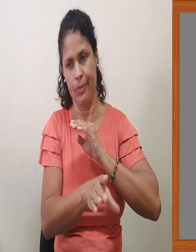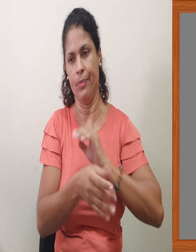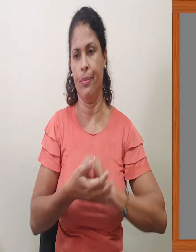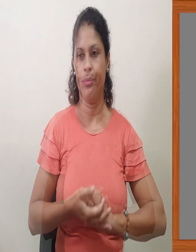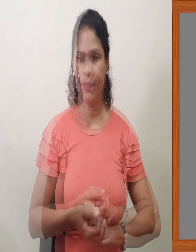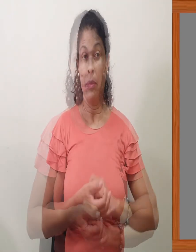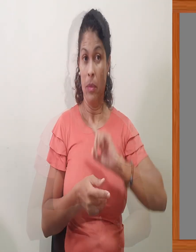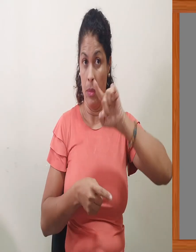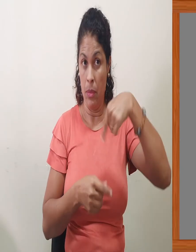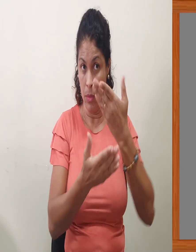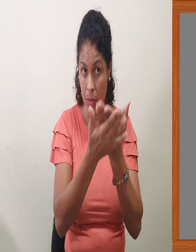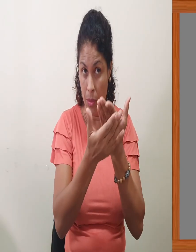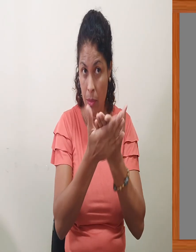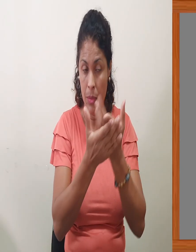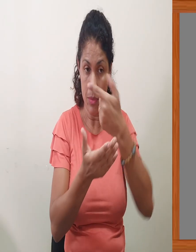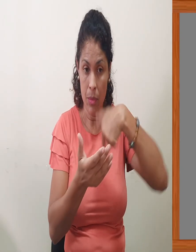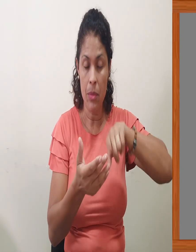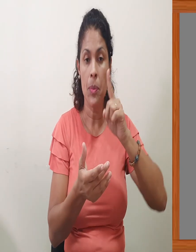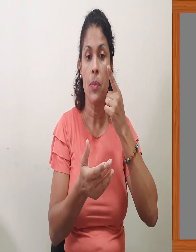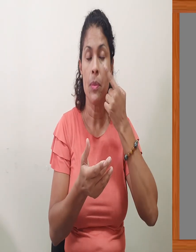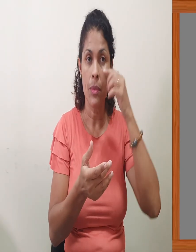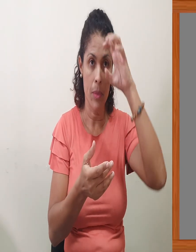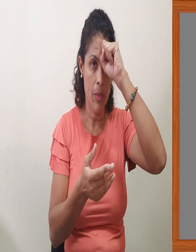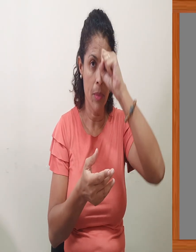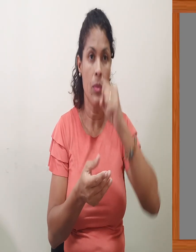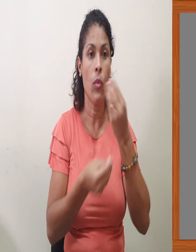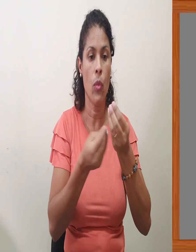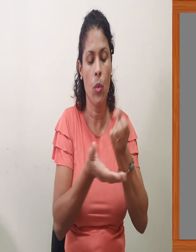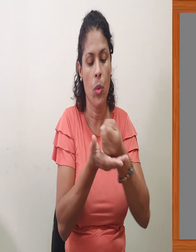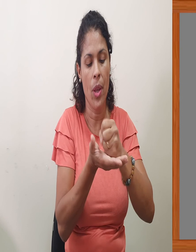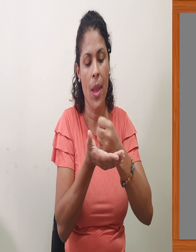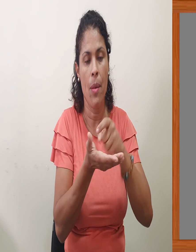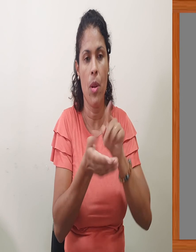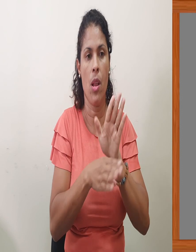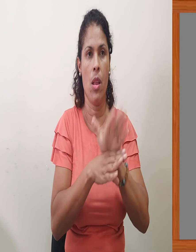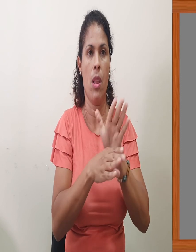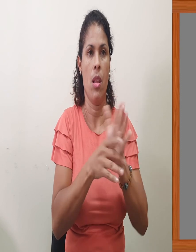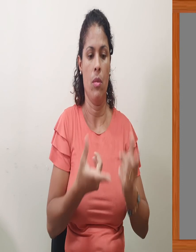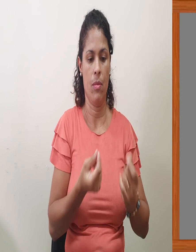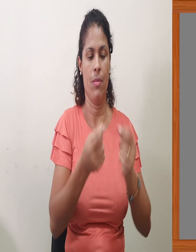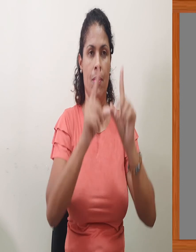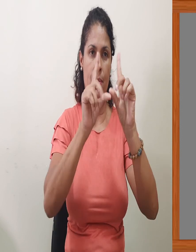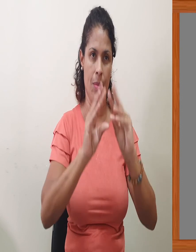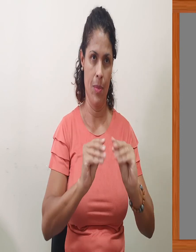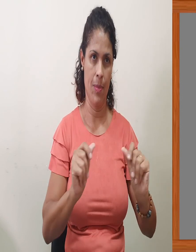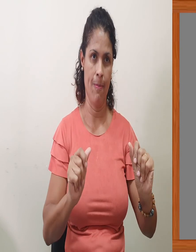ou qualquer doença seja diagnosticado o mais precocemente possível.